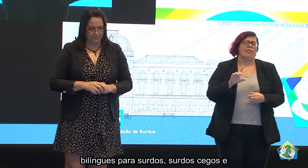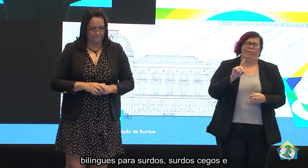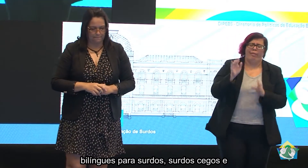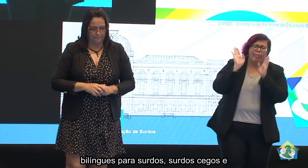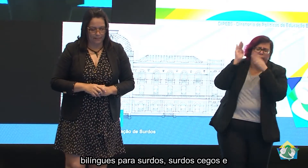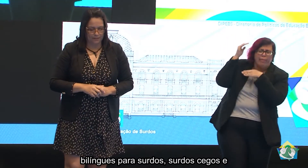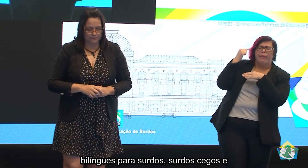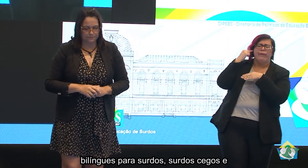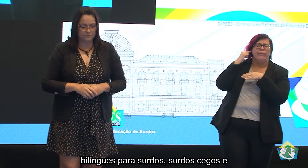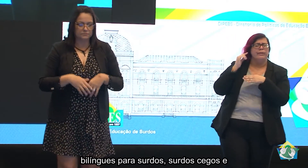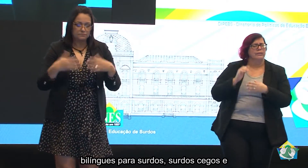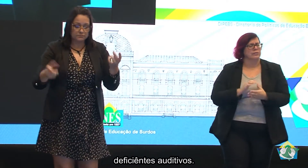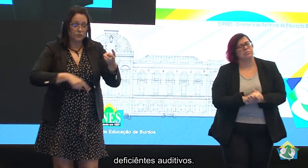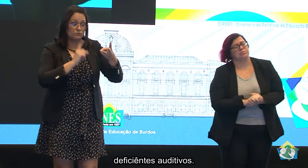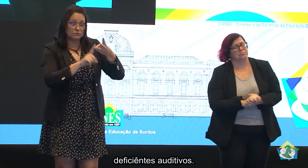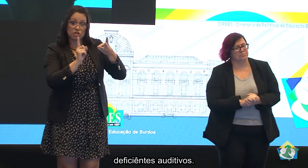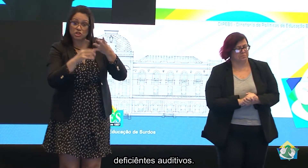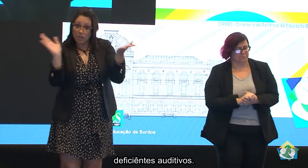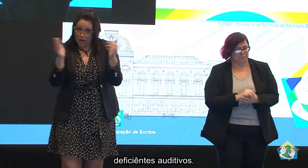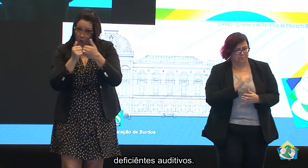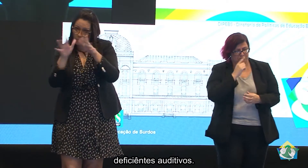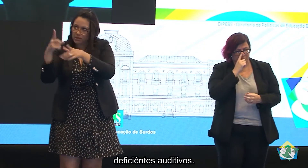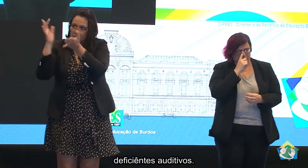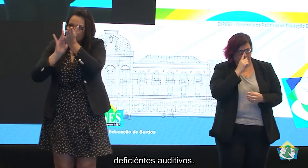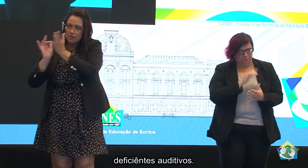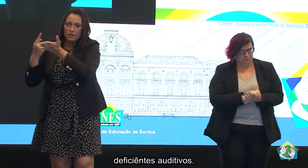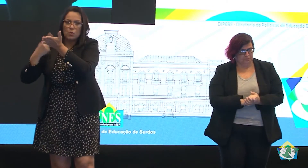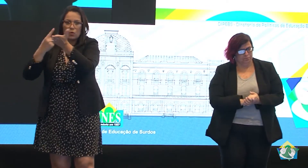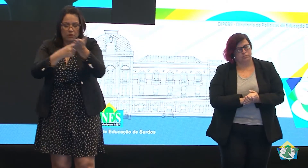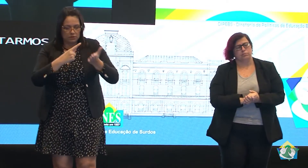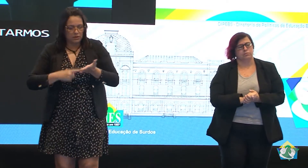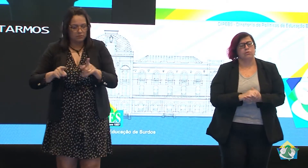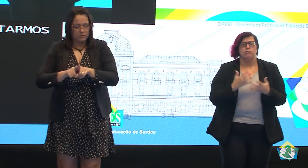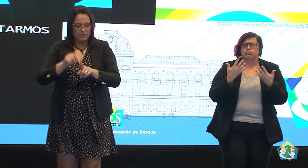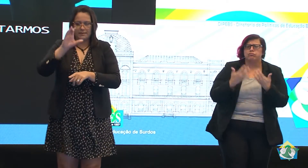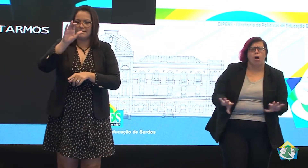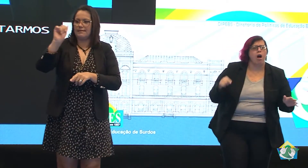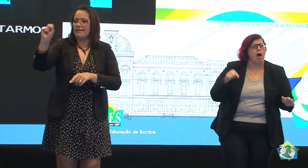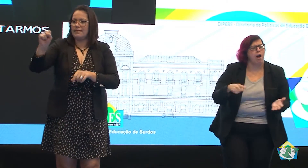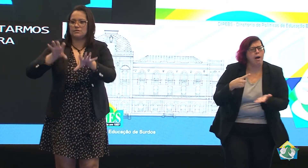para surdos, surdos cegos e deficientes auditivos.